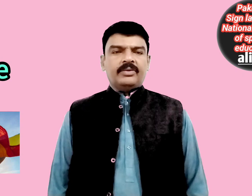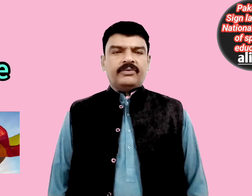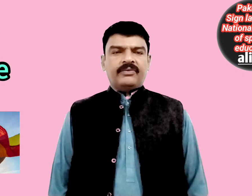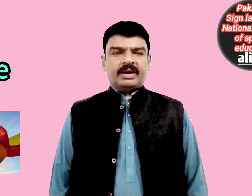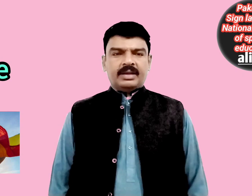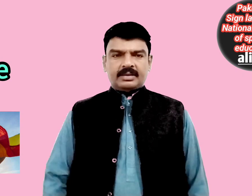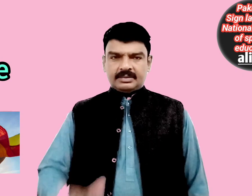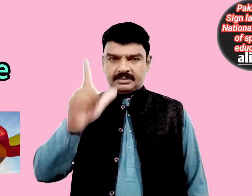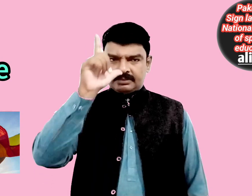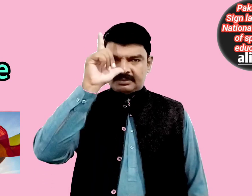فخر